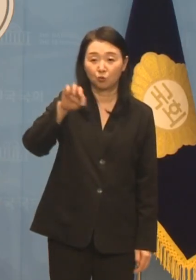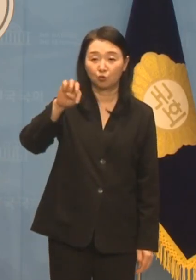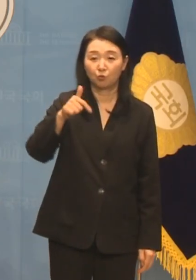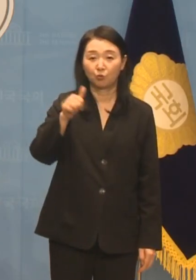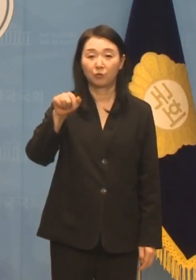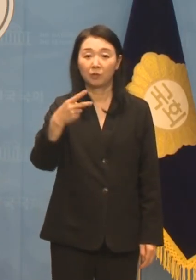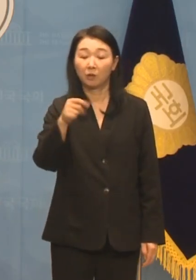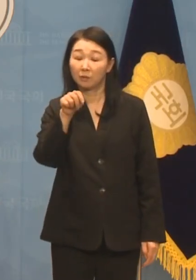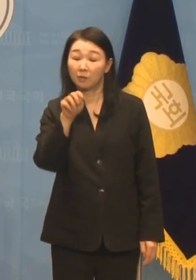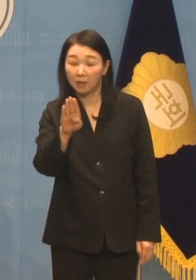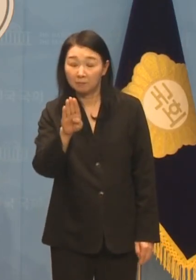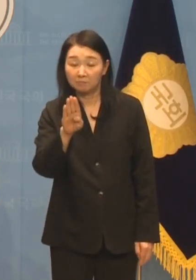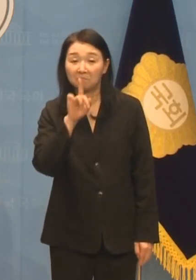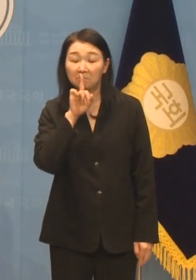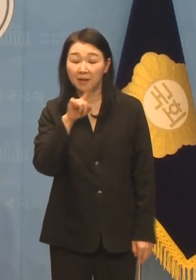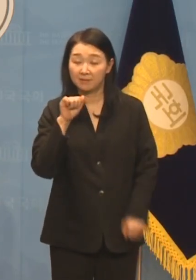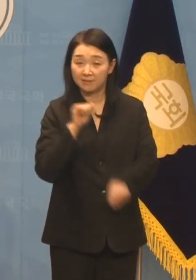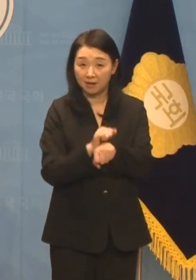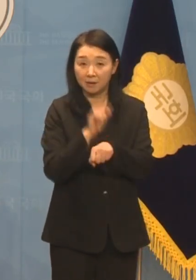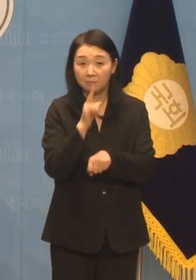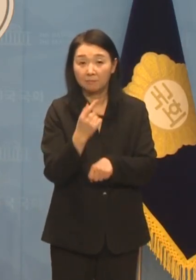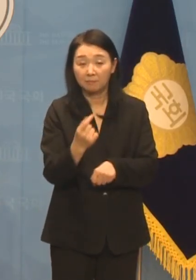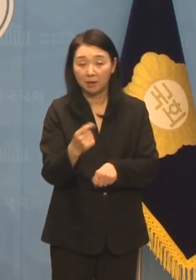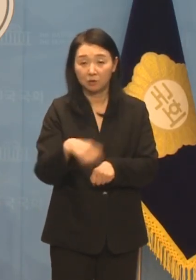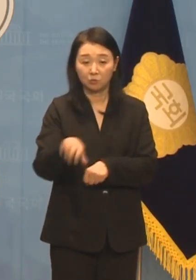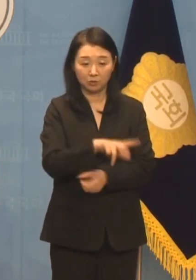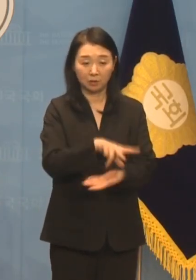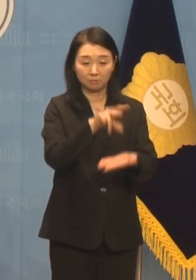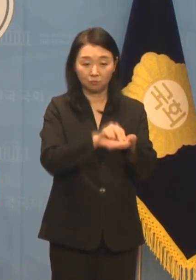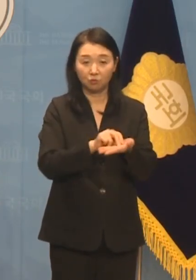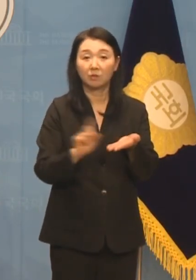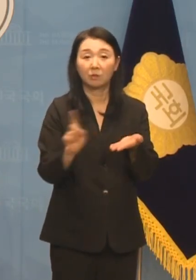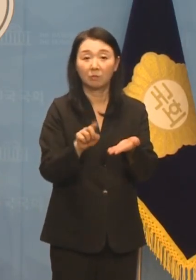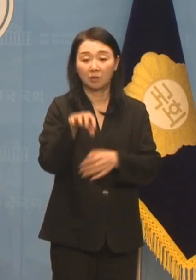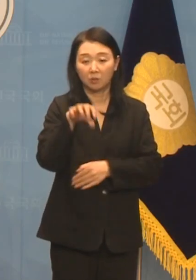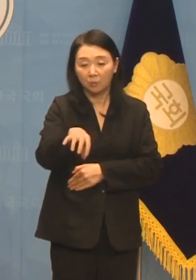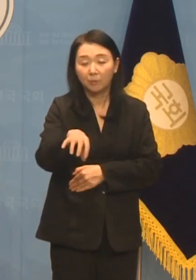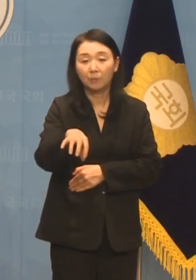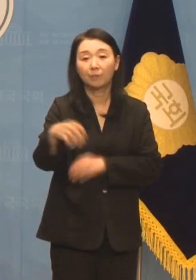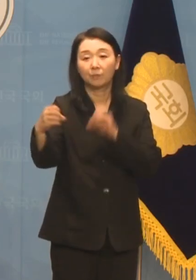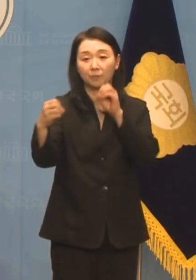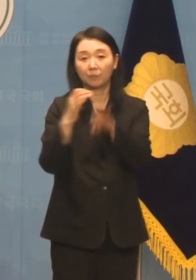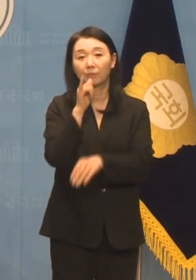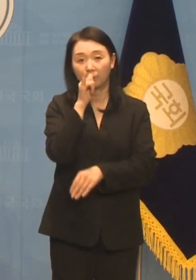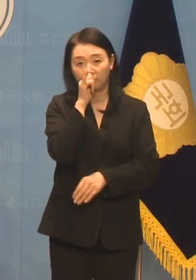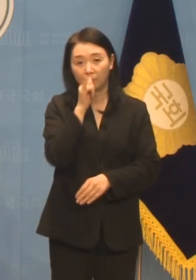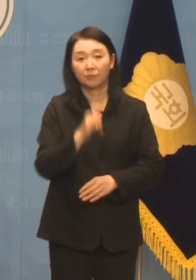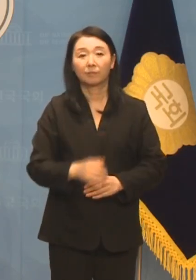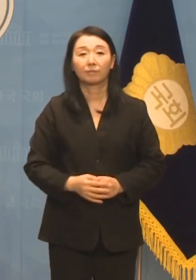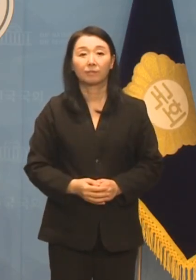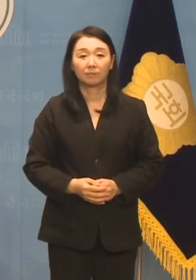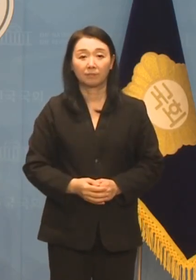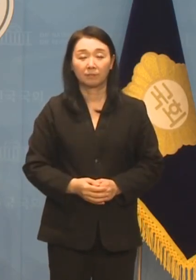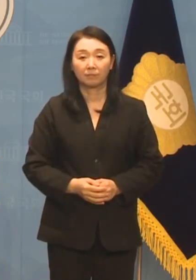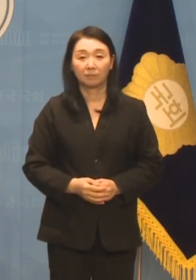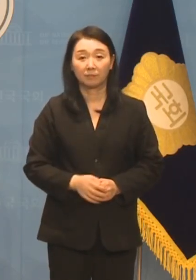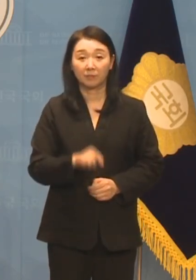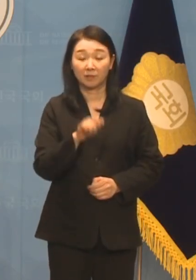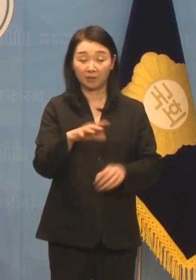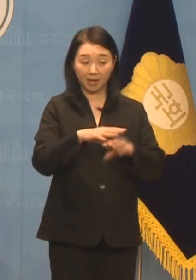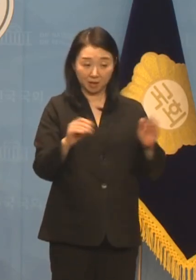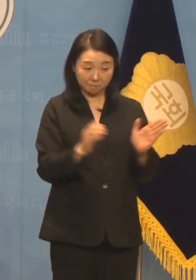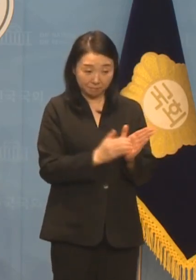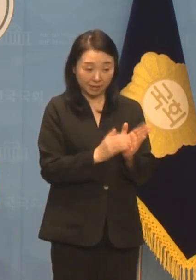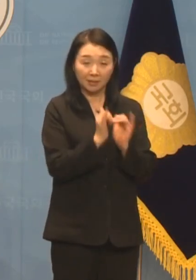이를 두고 우리의 문제는 현장에 답이 있다 라고 풀어낸 사람이